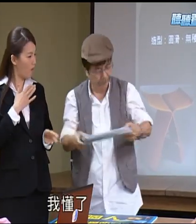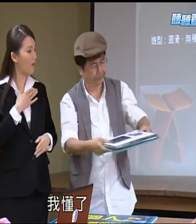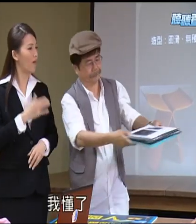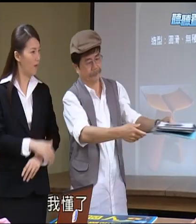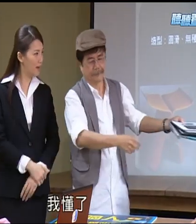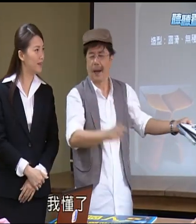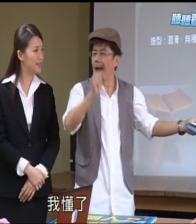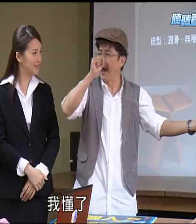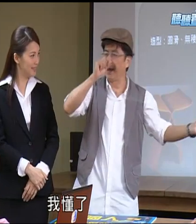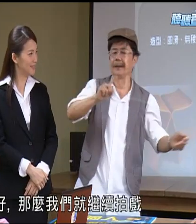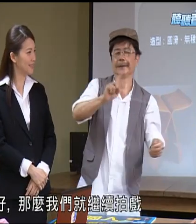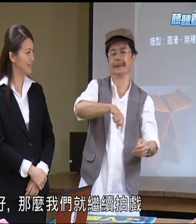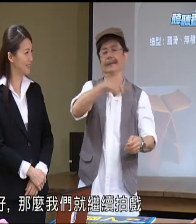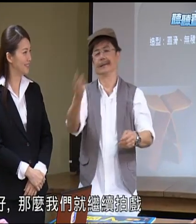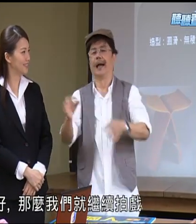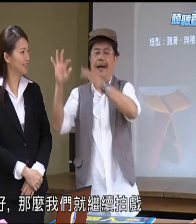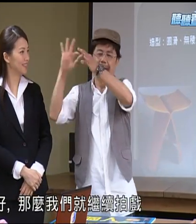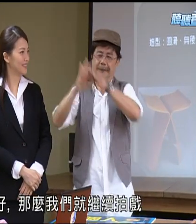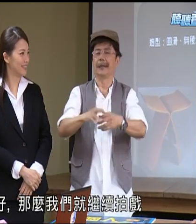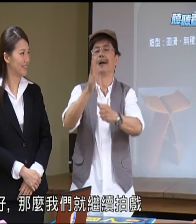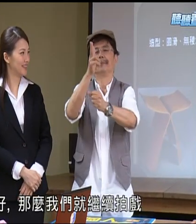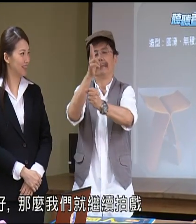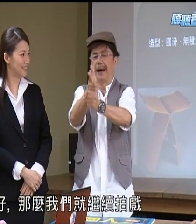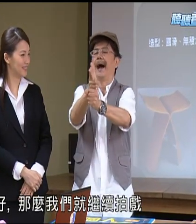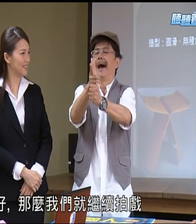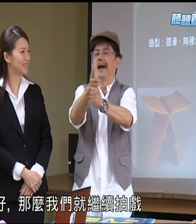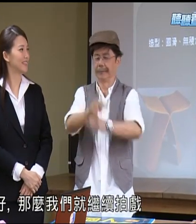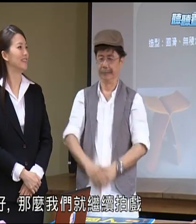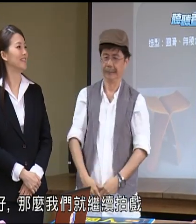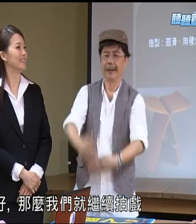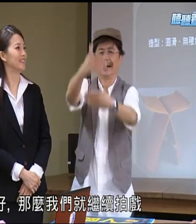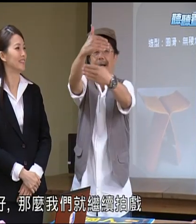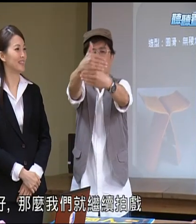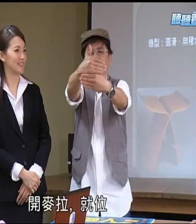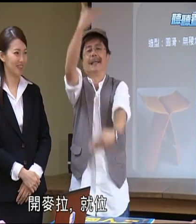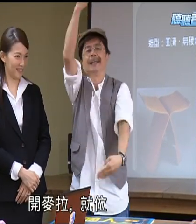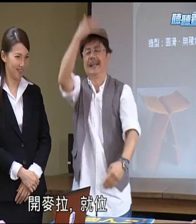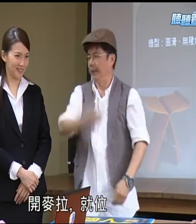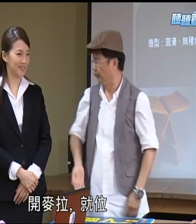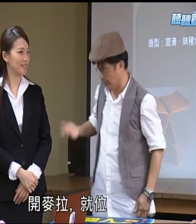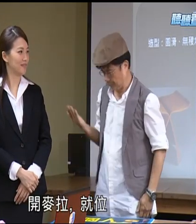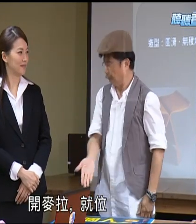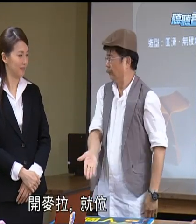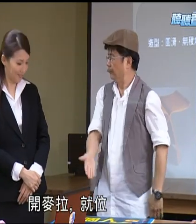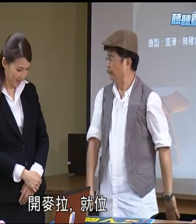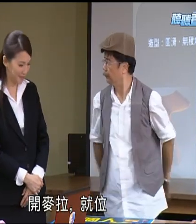懂了。 好，那么我们就继续拍戏啊。嗯。Camera， 就位。